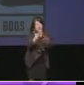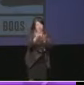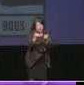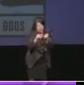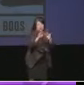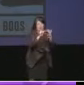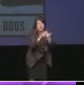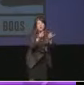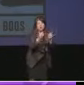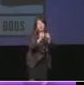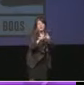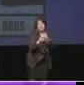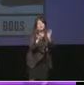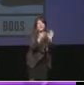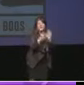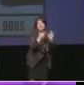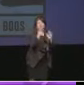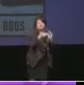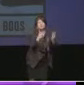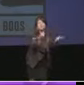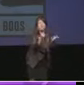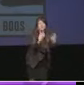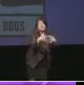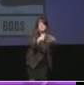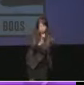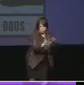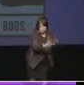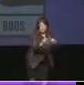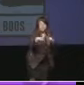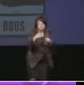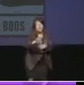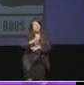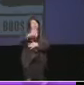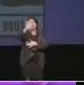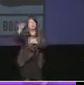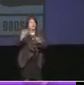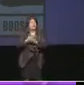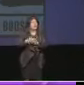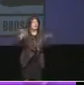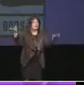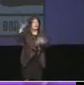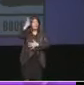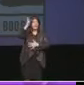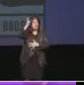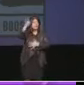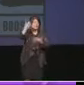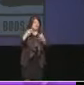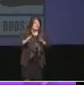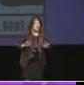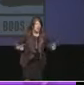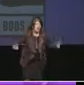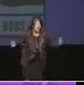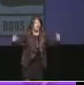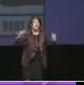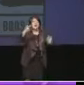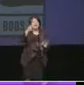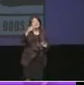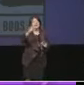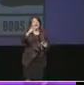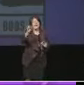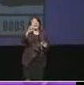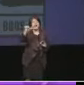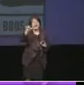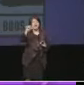grande una grande signora dell'editoria europea lei ha lavorato in Francia ma è italiana Teresa Cremisi appunto verrà anche